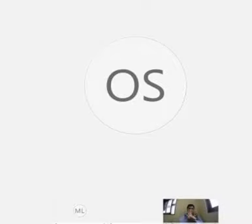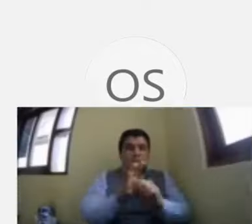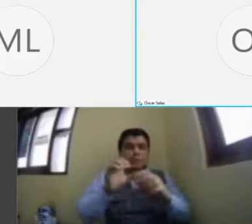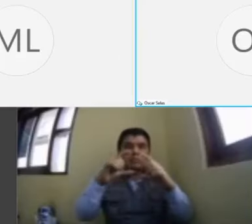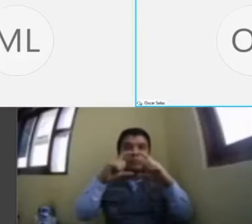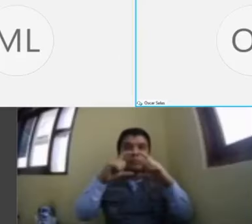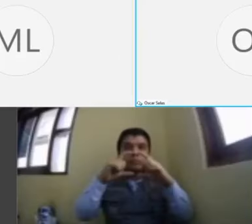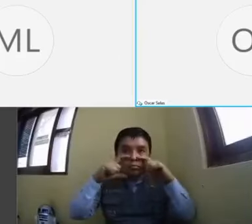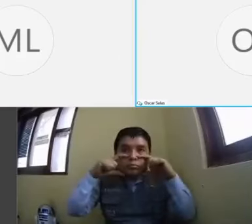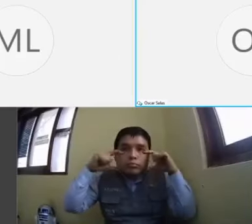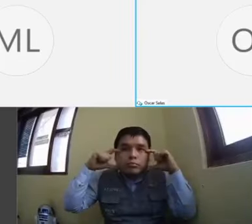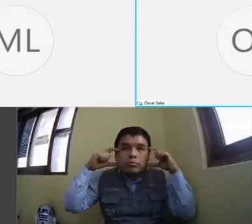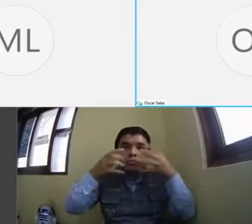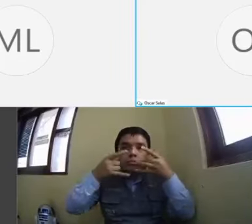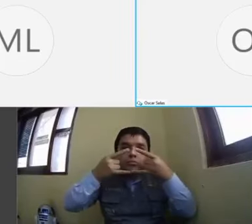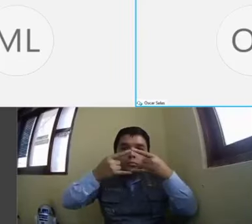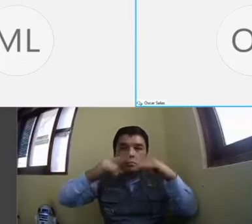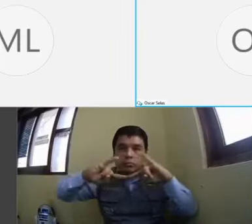personas sordas